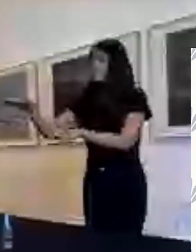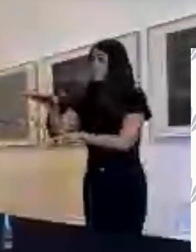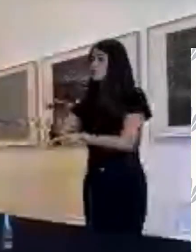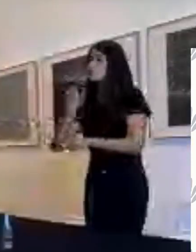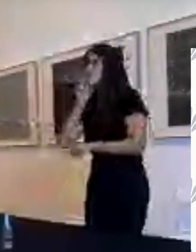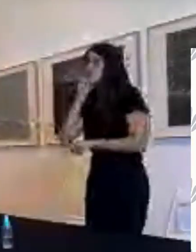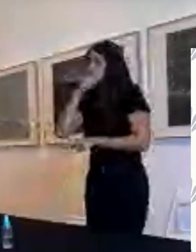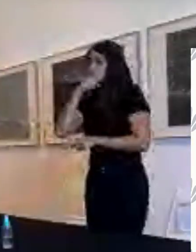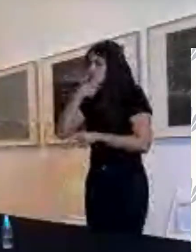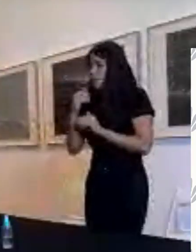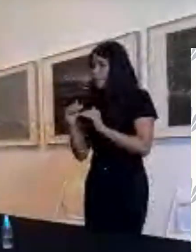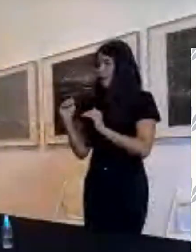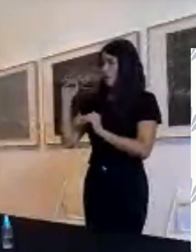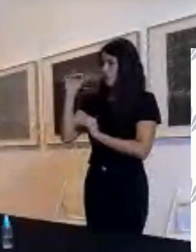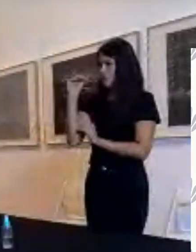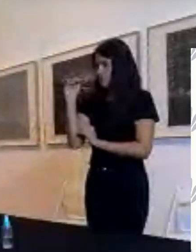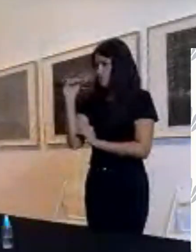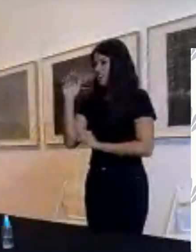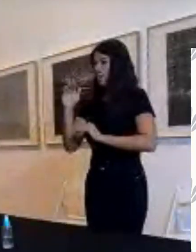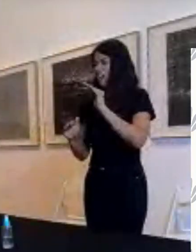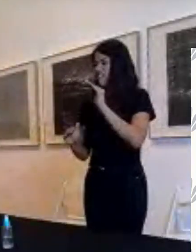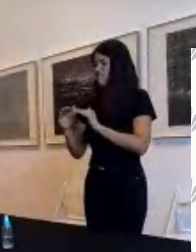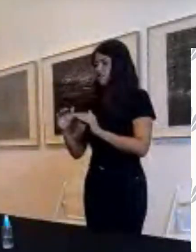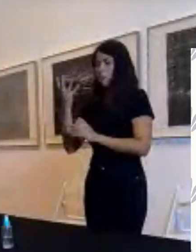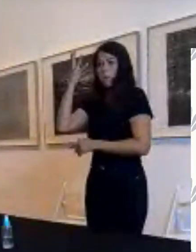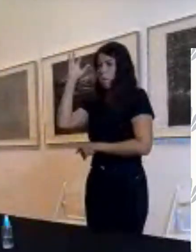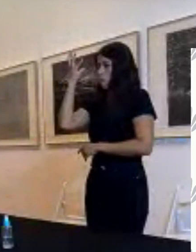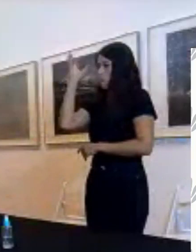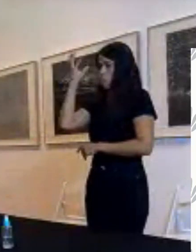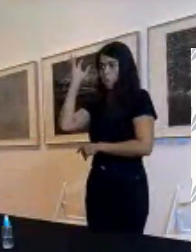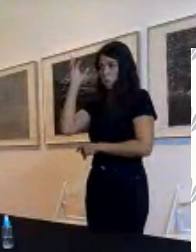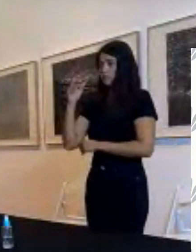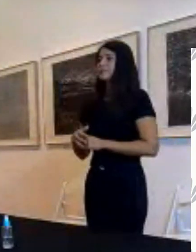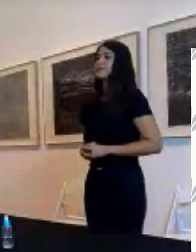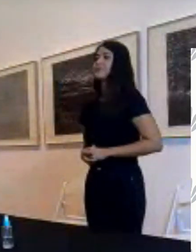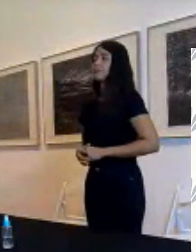arte contemporáneo, que muchas veces también resulta no ser tan comprensible, ¿ya?